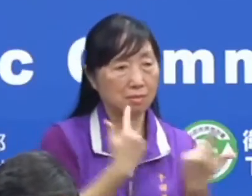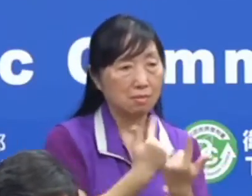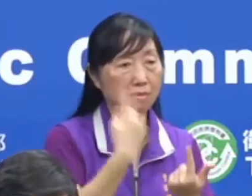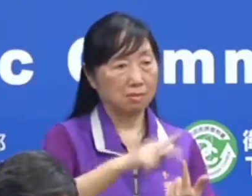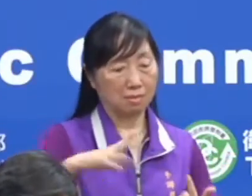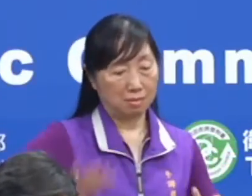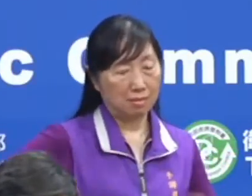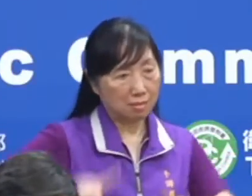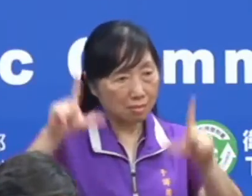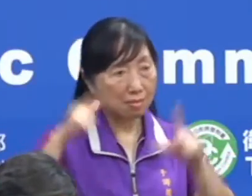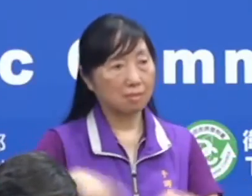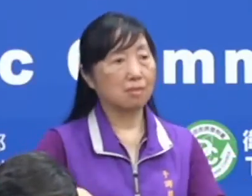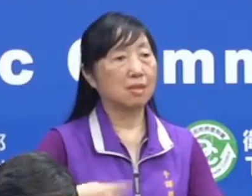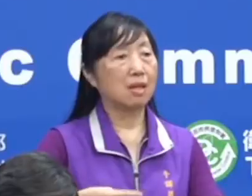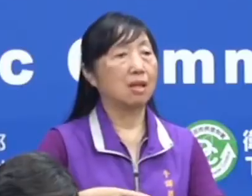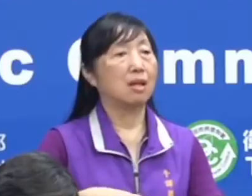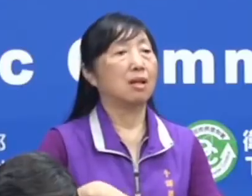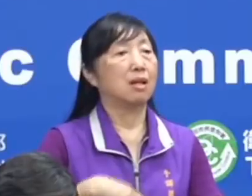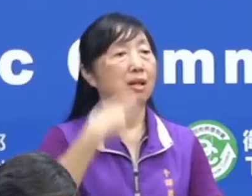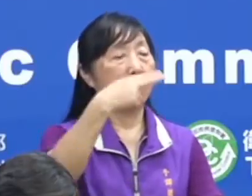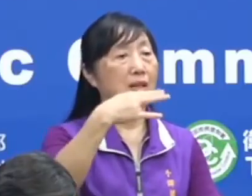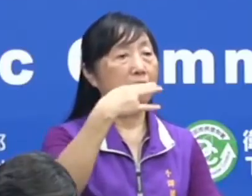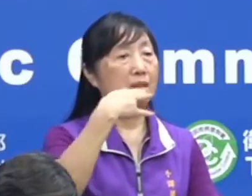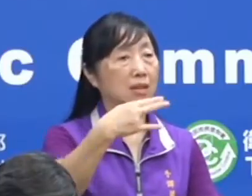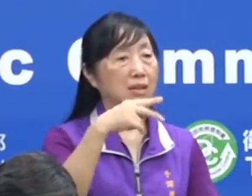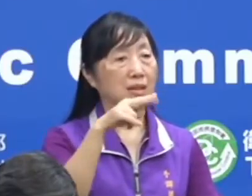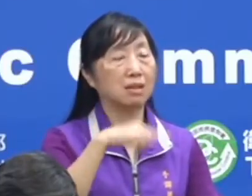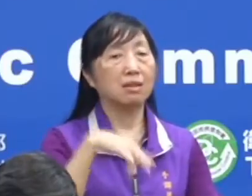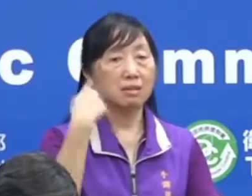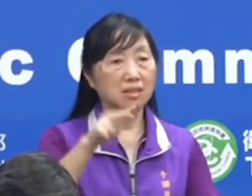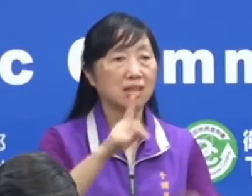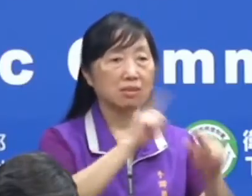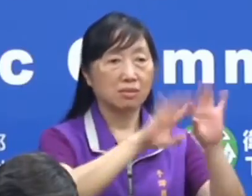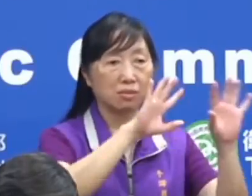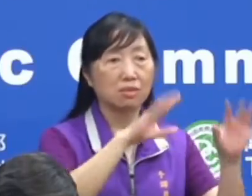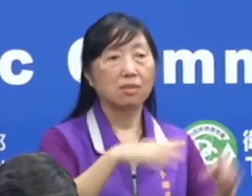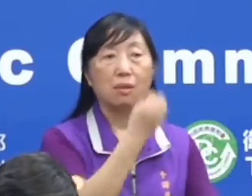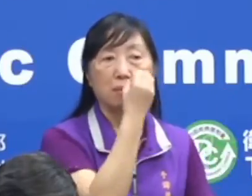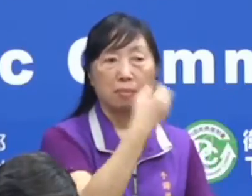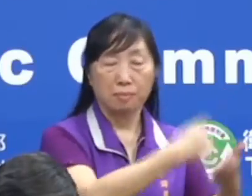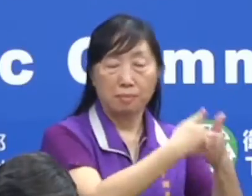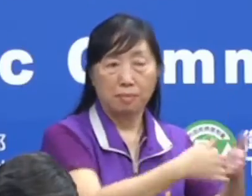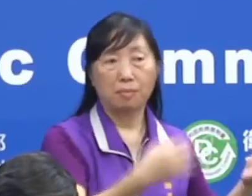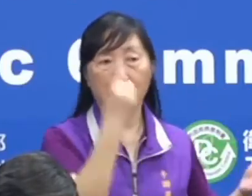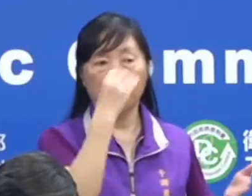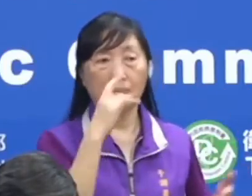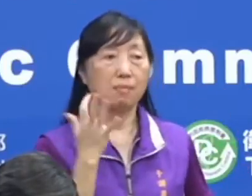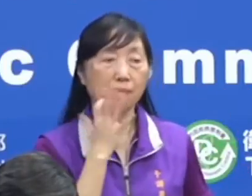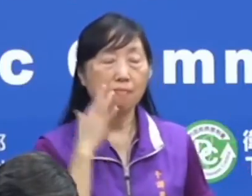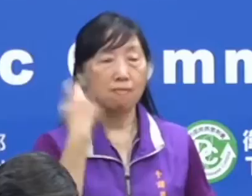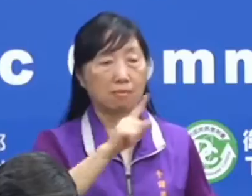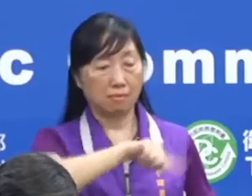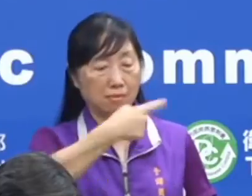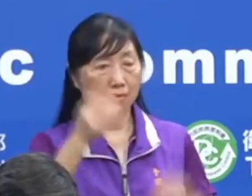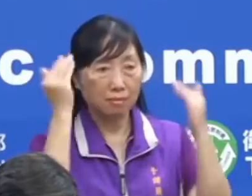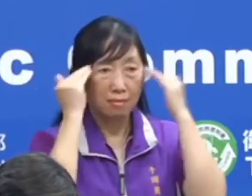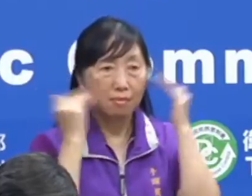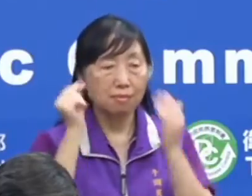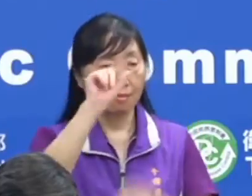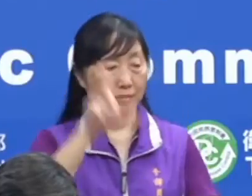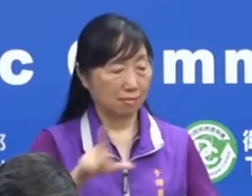广东浙江，然后中国全境，然后中港澳，然后现在有韩国意大